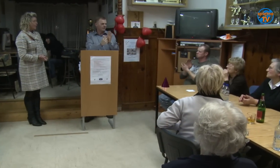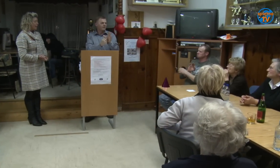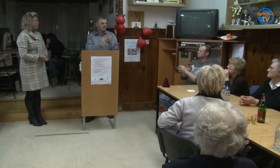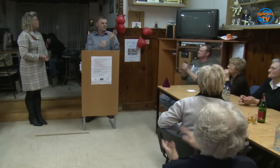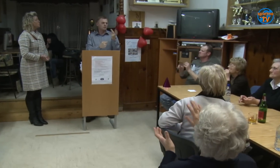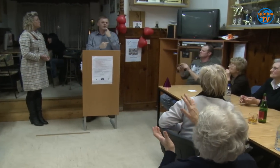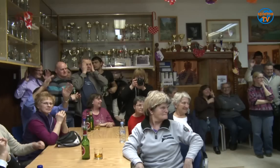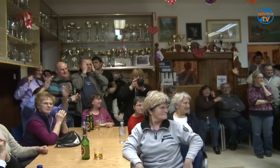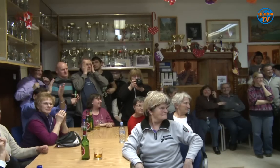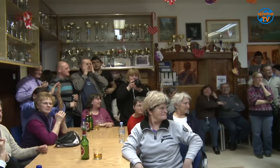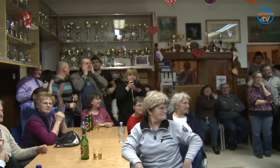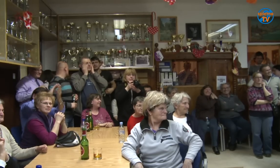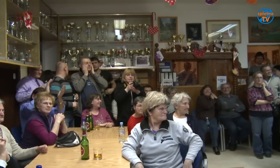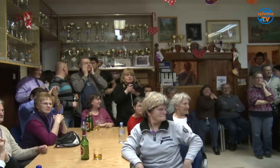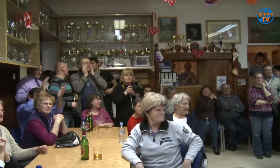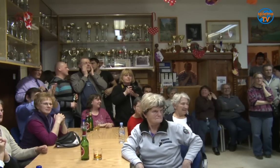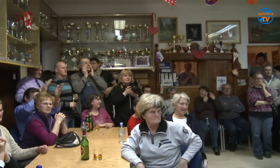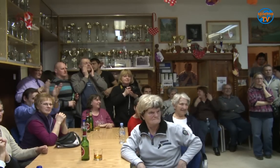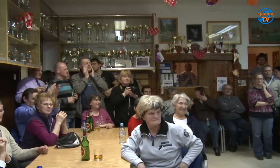pogledati. Gremo nazaj.